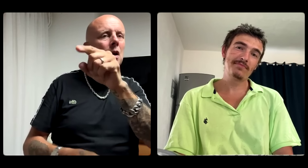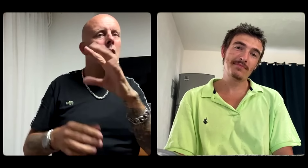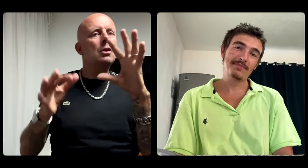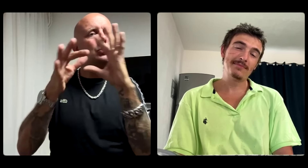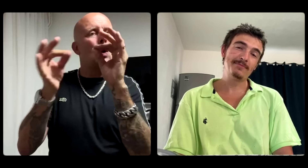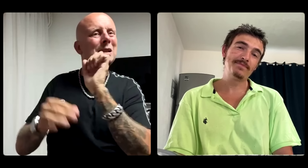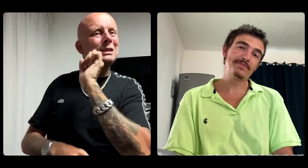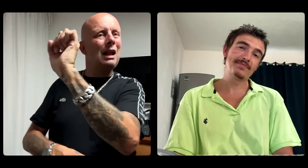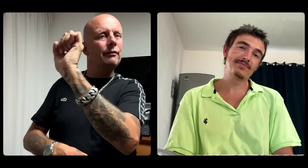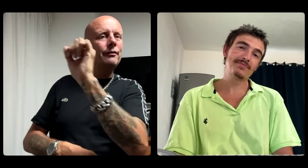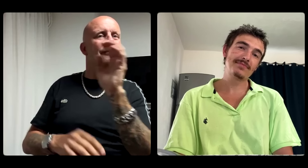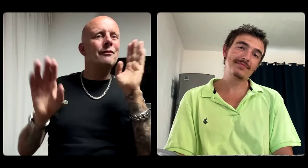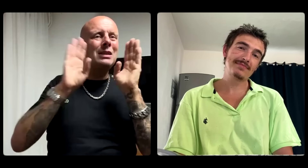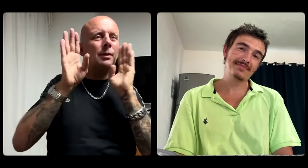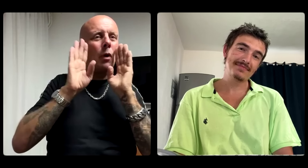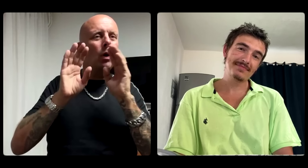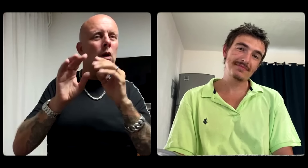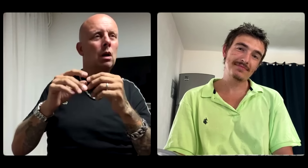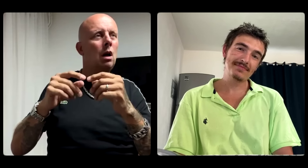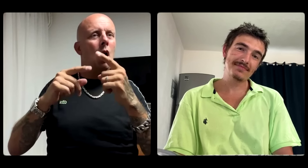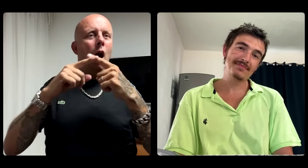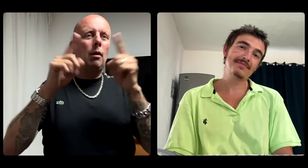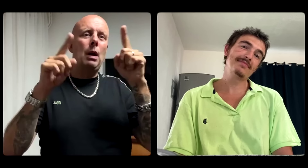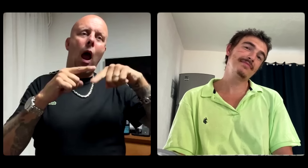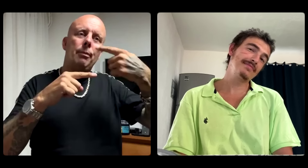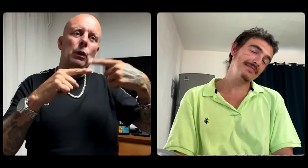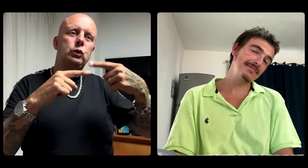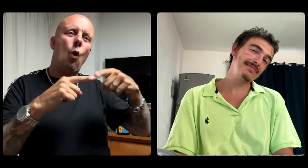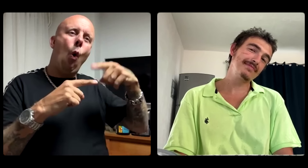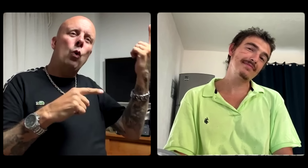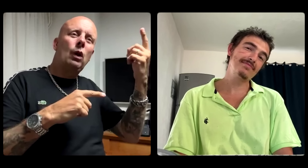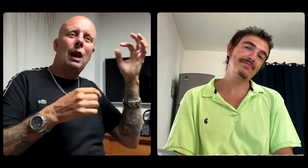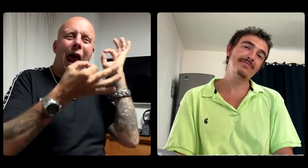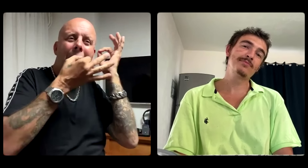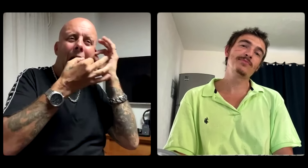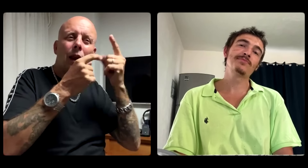Als ze het lelijk gaat zeggen, ik maak haar dood.